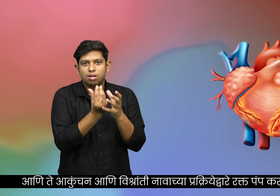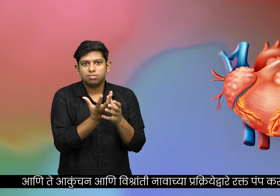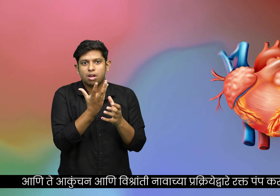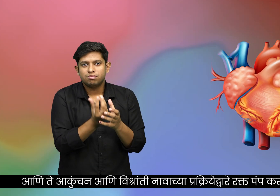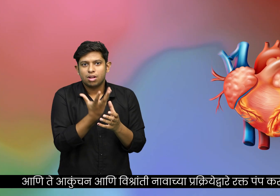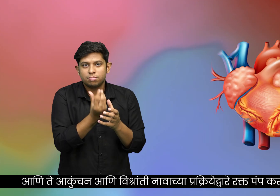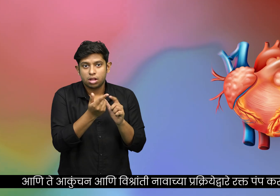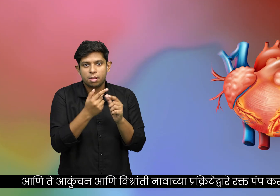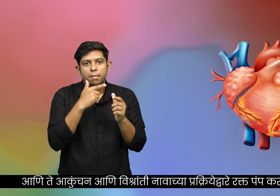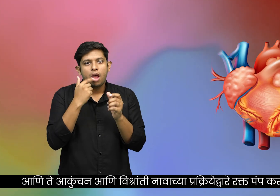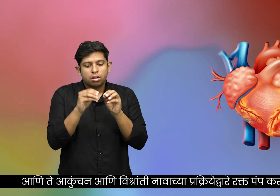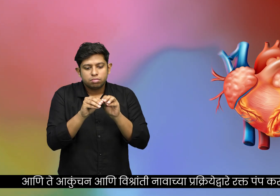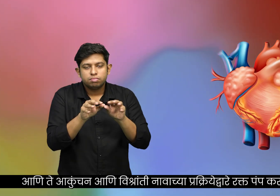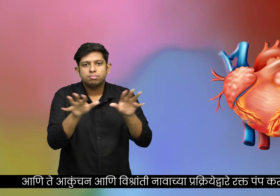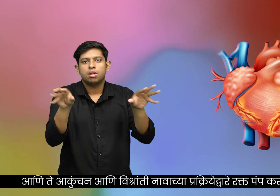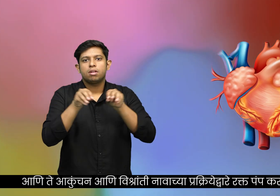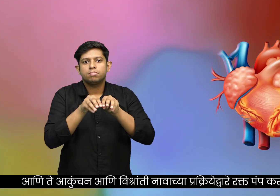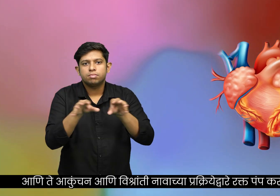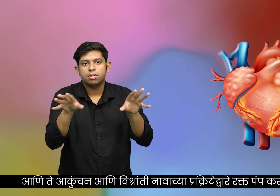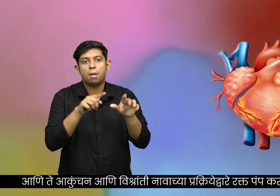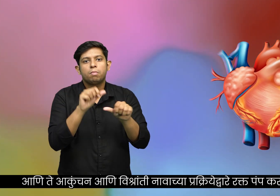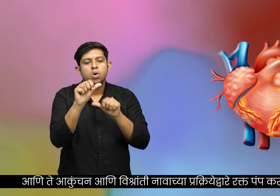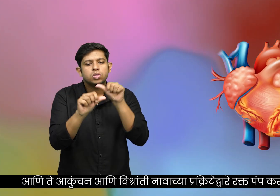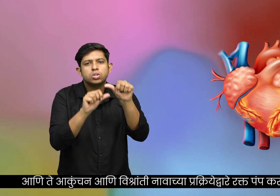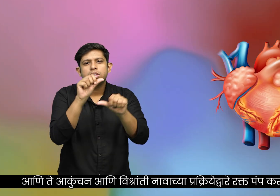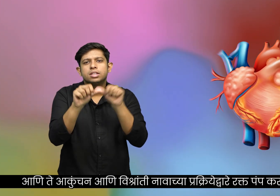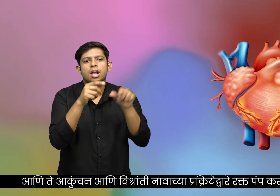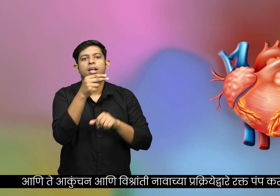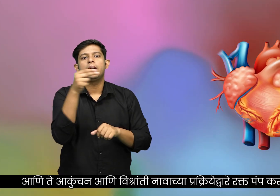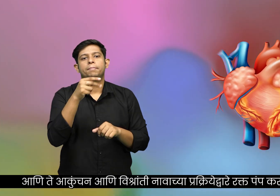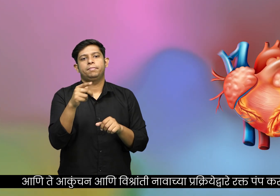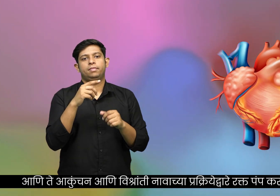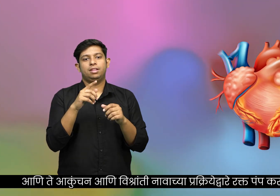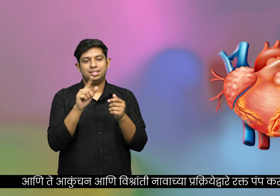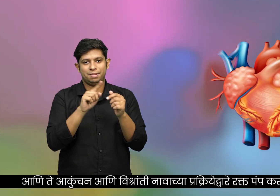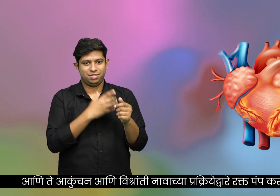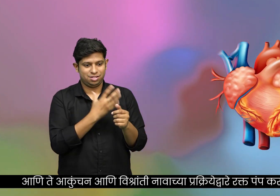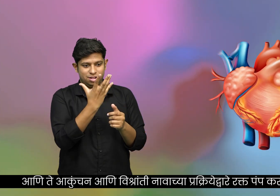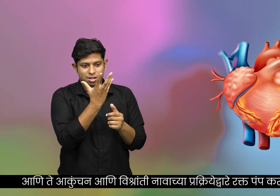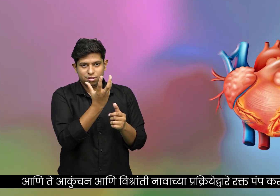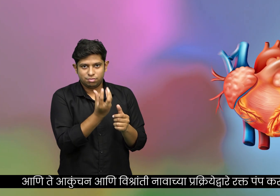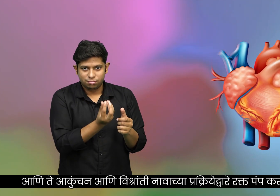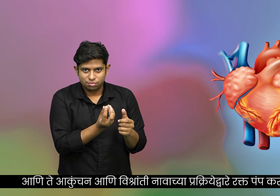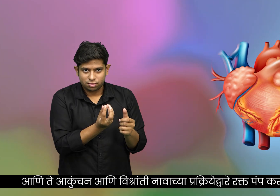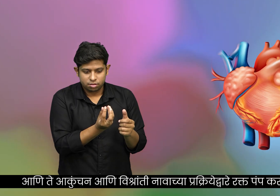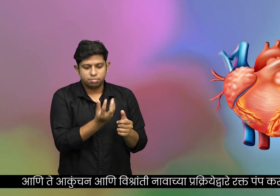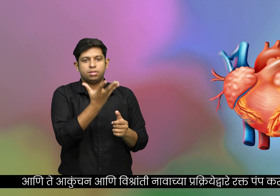आणि ते आकुंचन आणि विश्रांती नावाच्या प्रक्रियेद्वारा रक्त पंप करण्यास मदत करते.